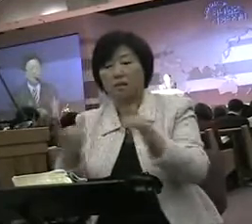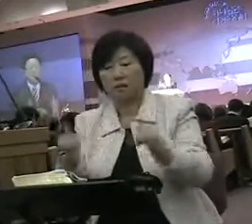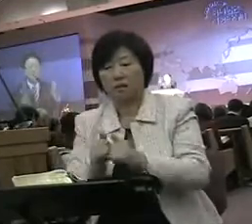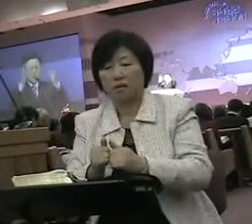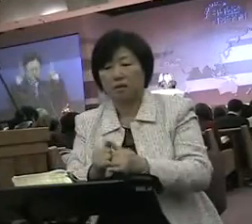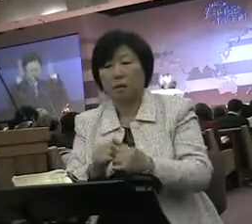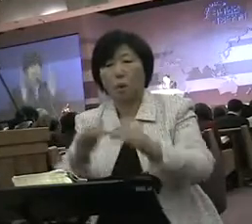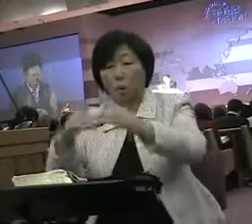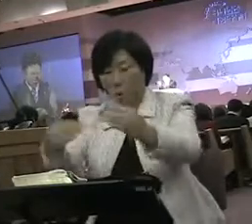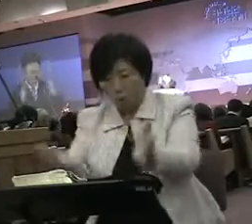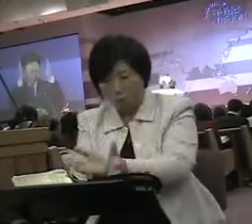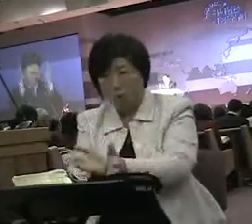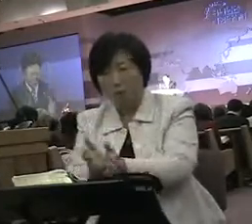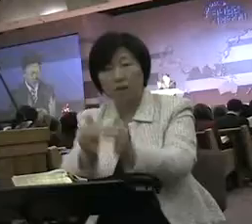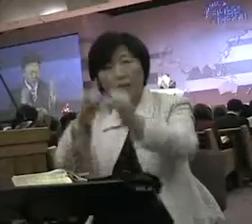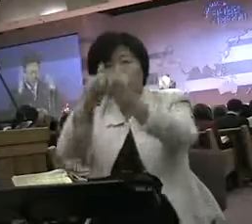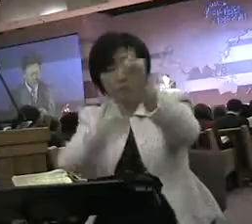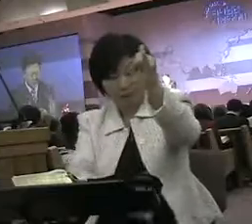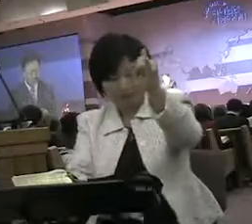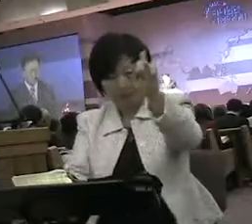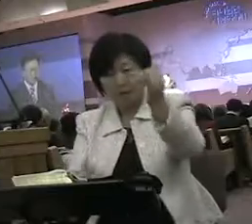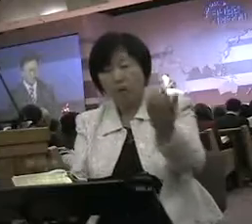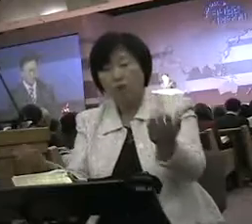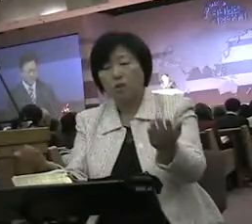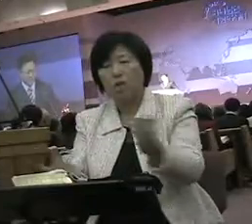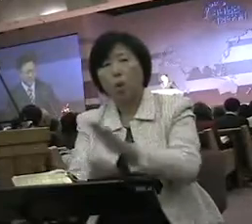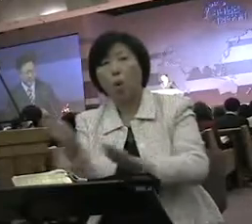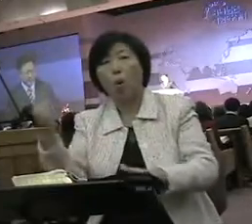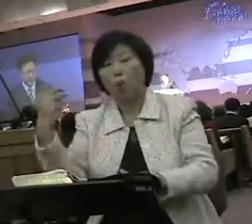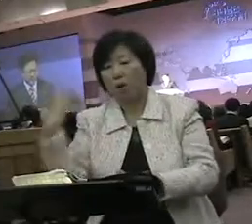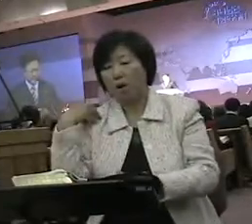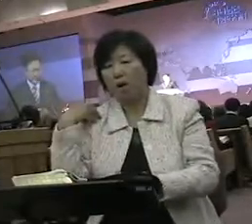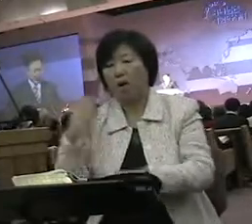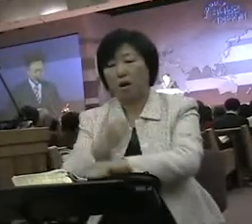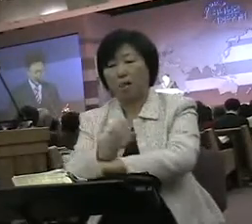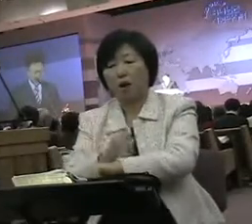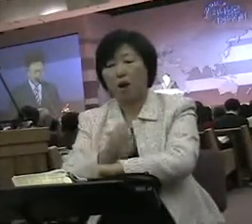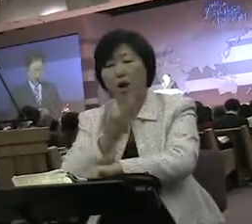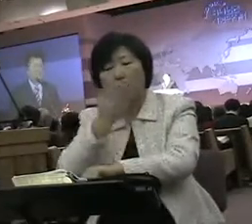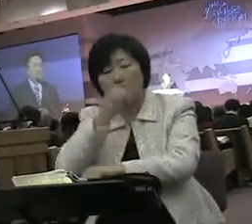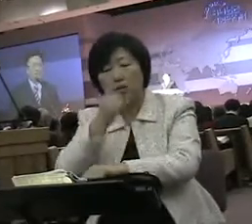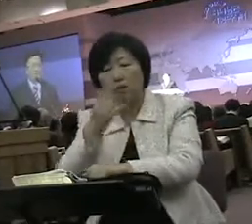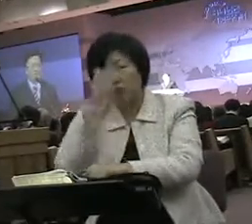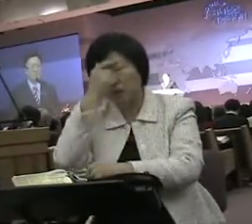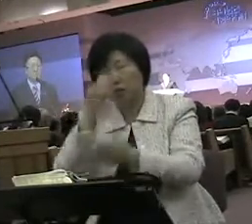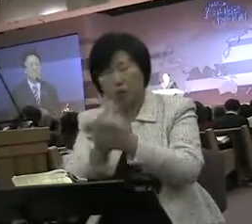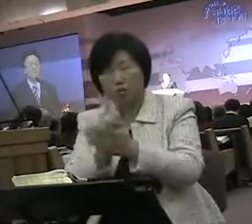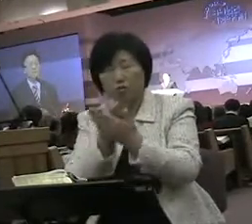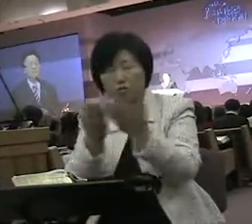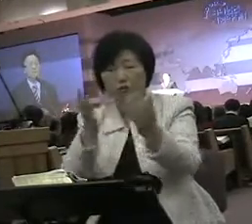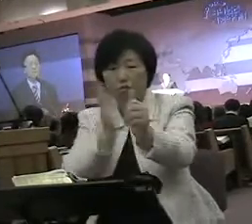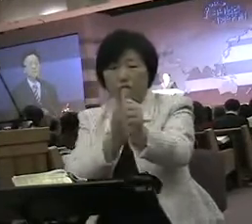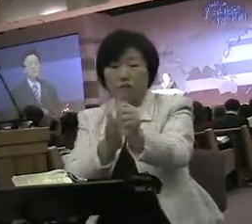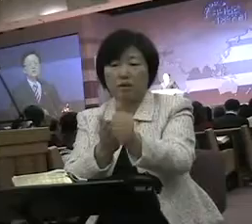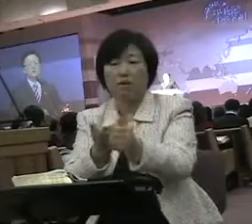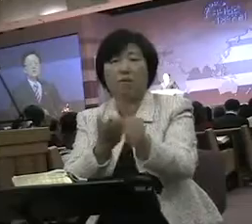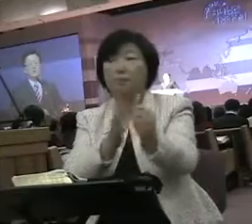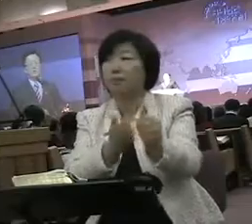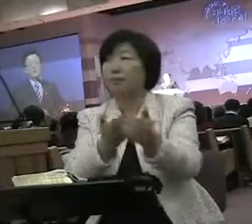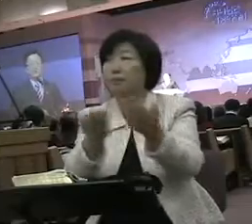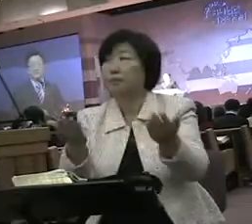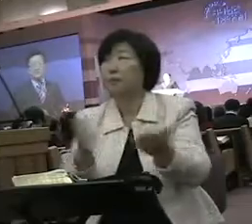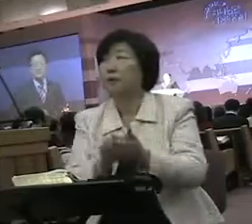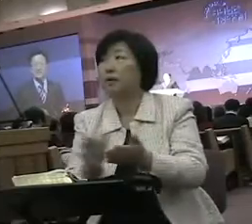우리의 공동체가 역사적 소명을 감당할 수 있도록 기도해 주시기를 부탁드립니다.